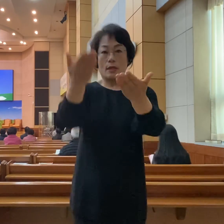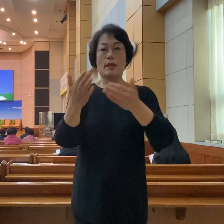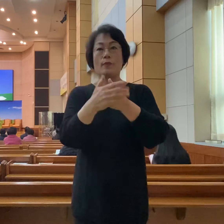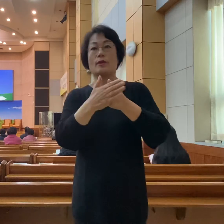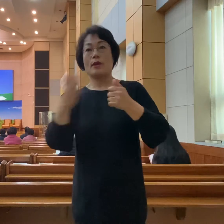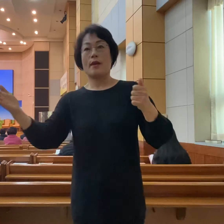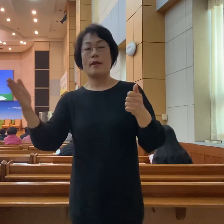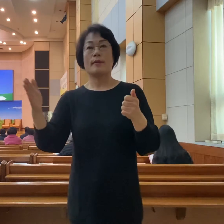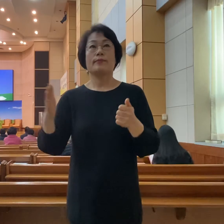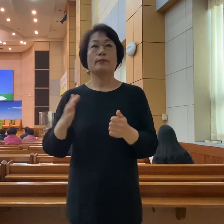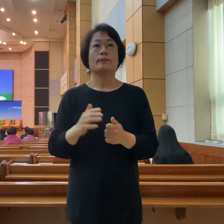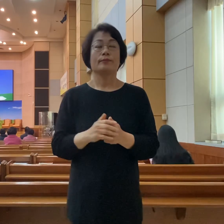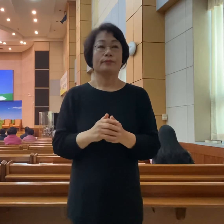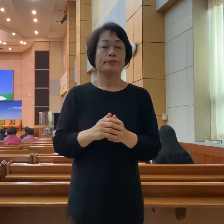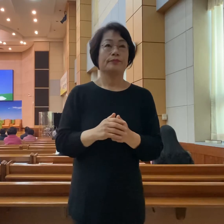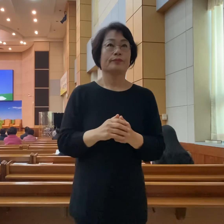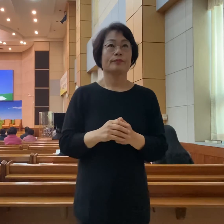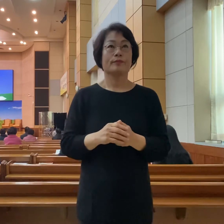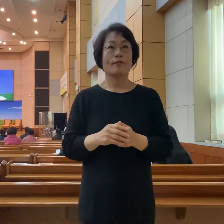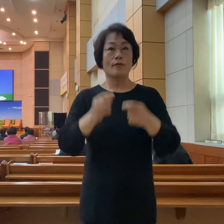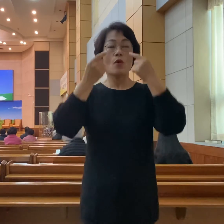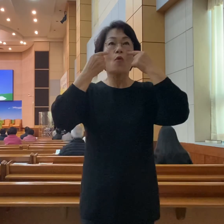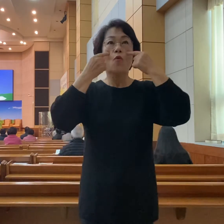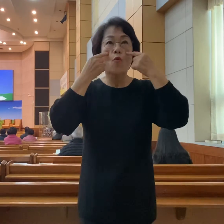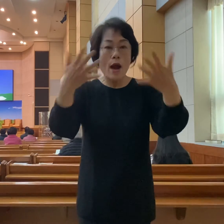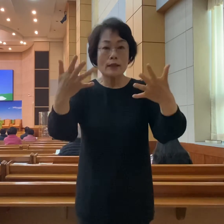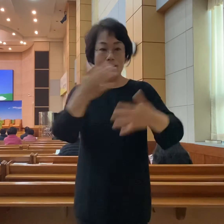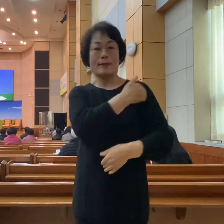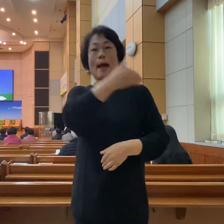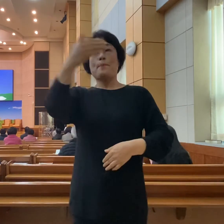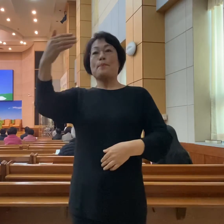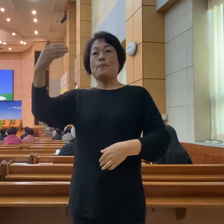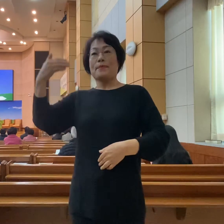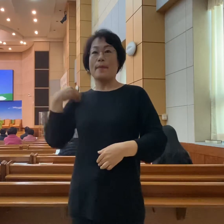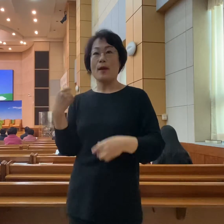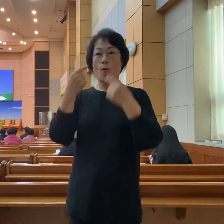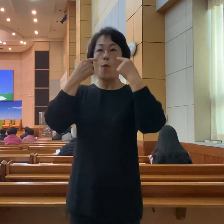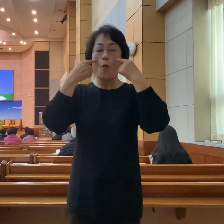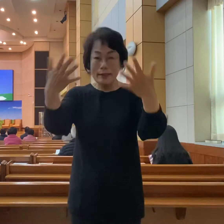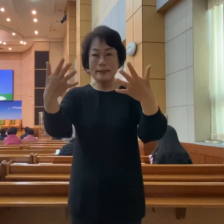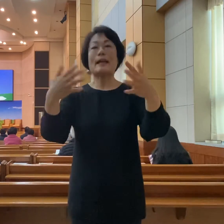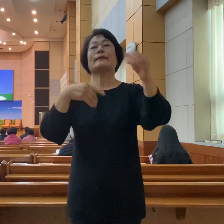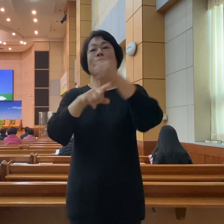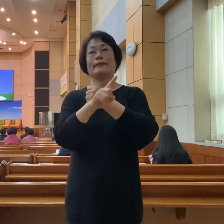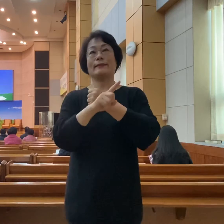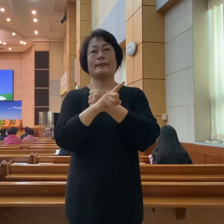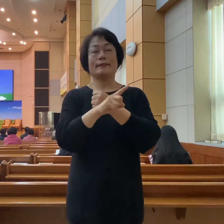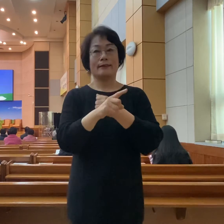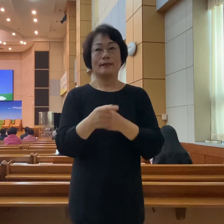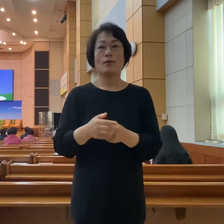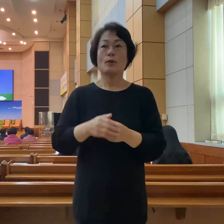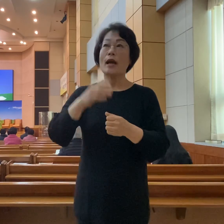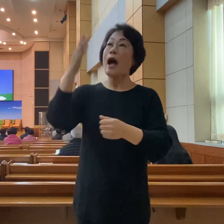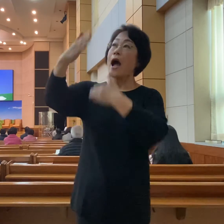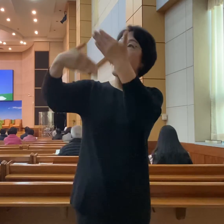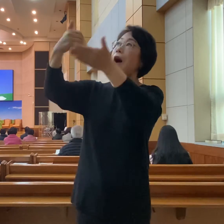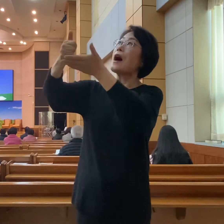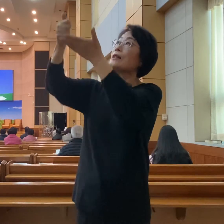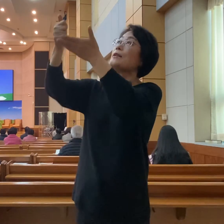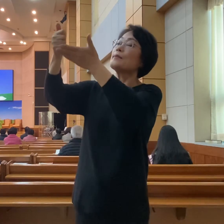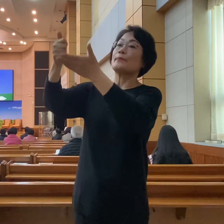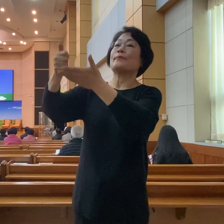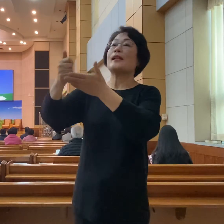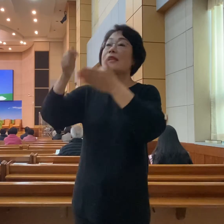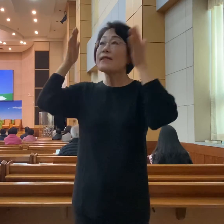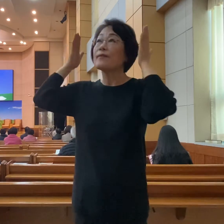때문에, 그래서 확신, 이 담대함이라는 확신, 우리가 그를 향하여 가진